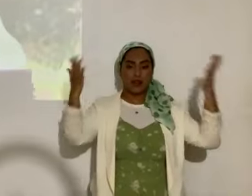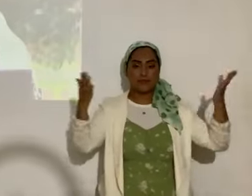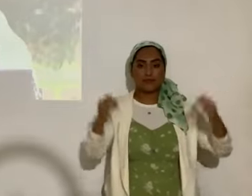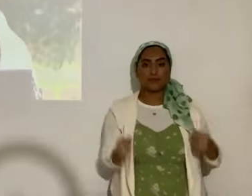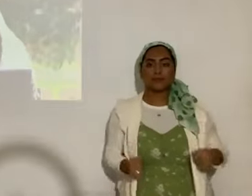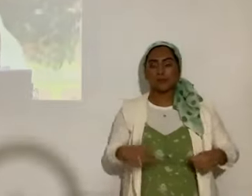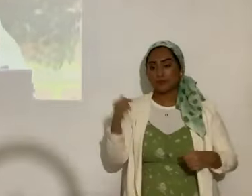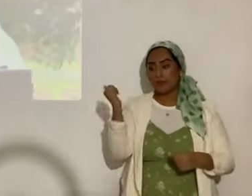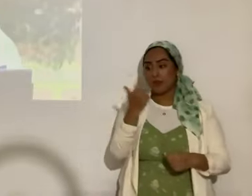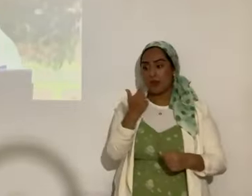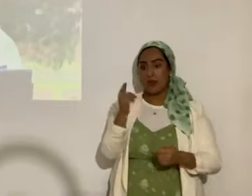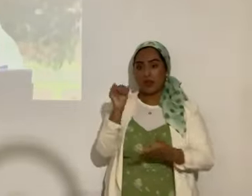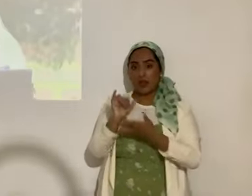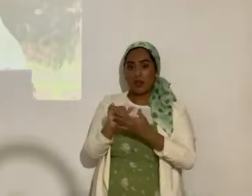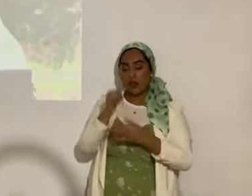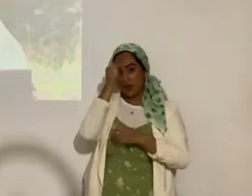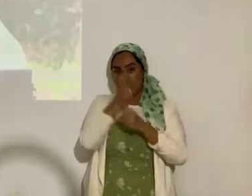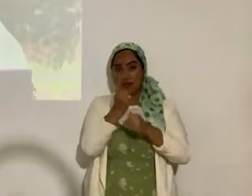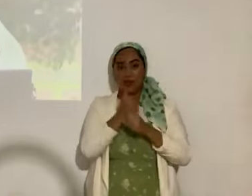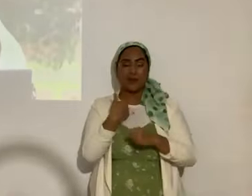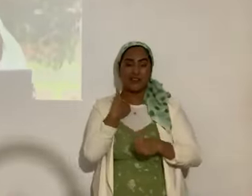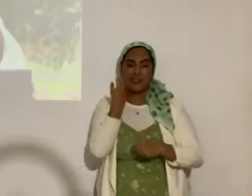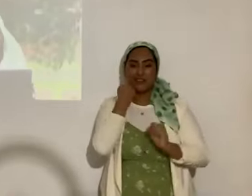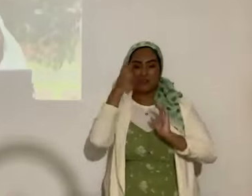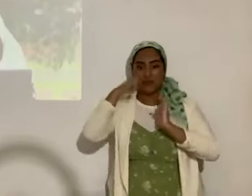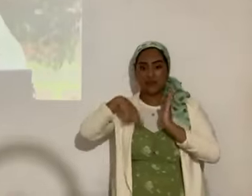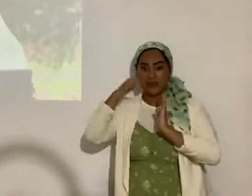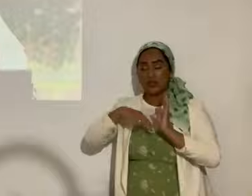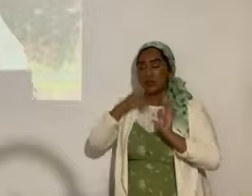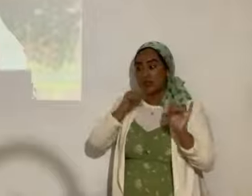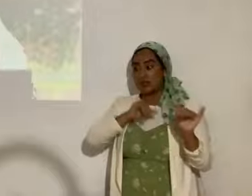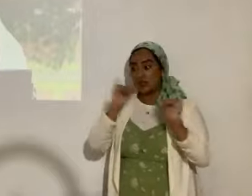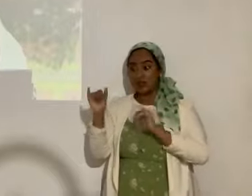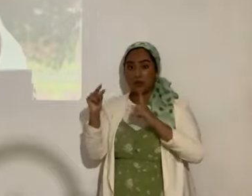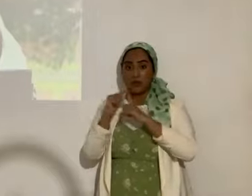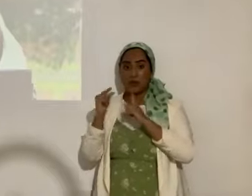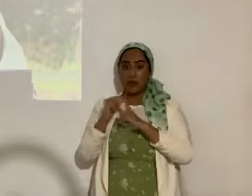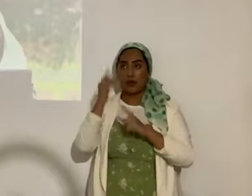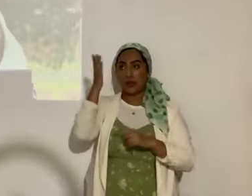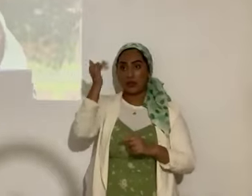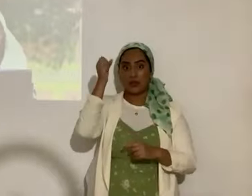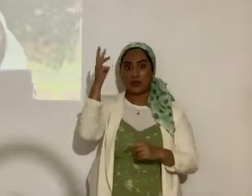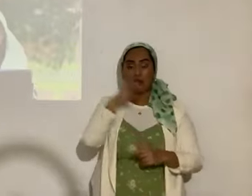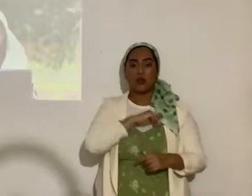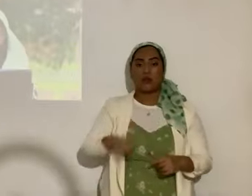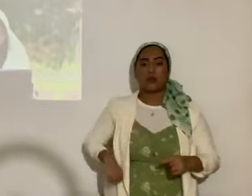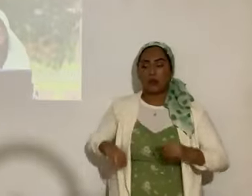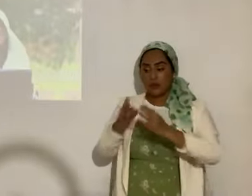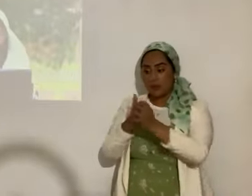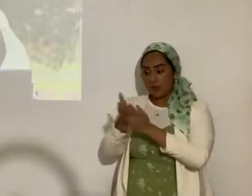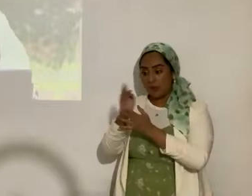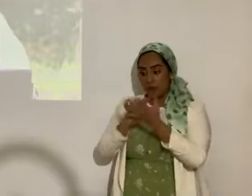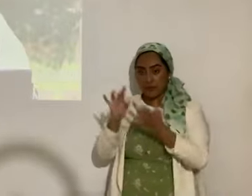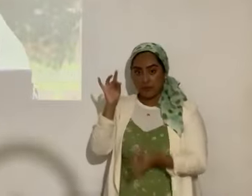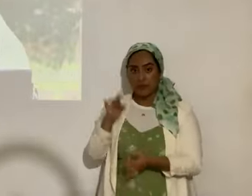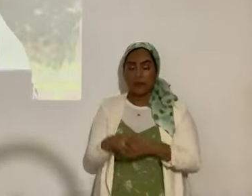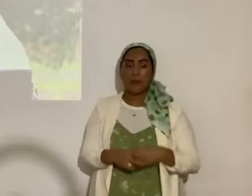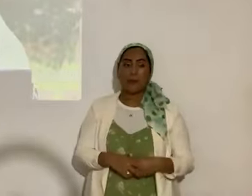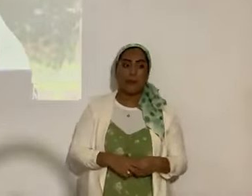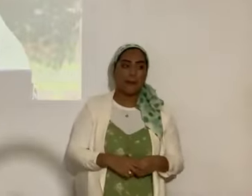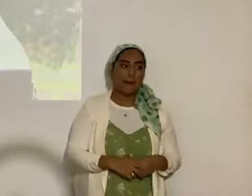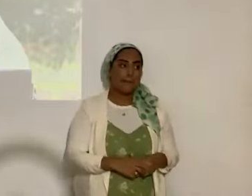todo esto hermanos que acabamos de leer es también pues son palabras de a través del entonces